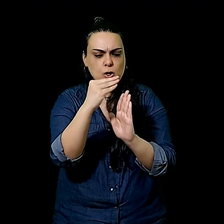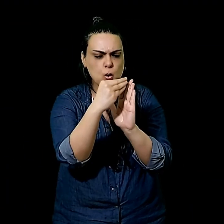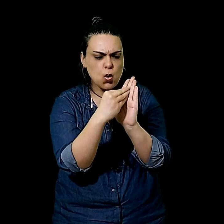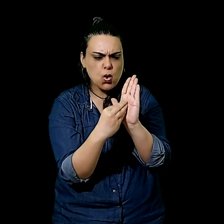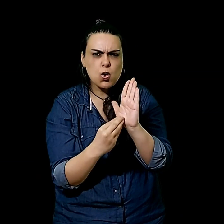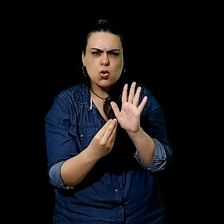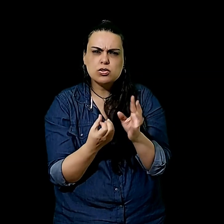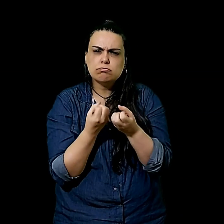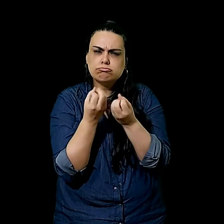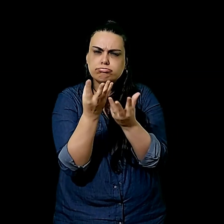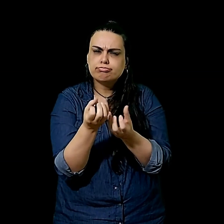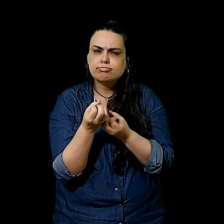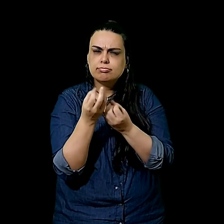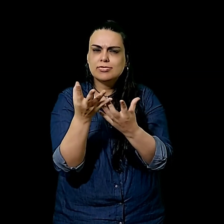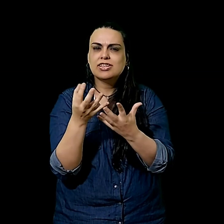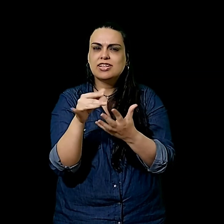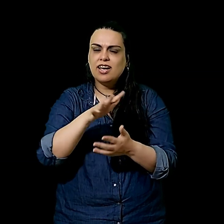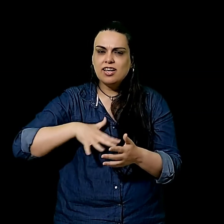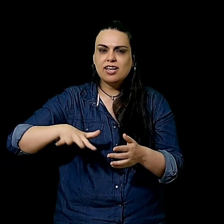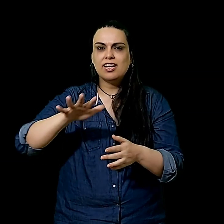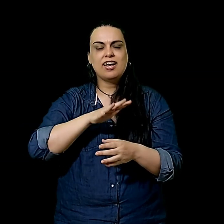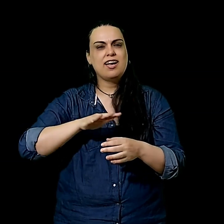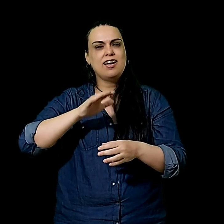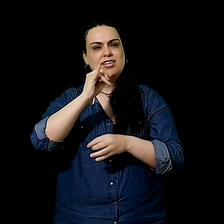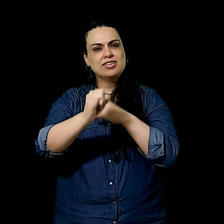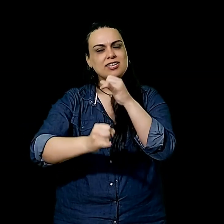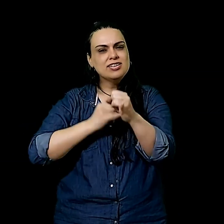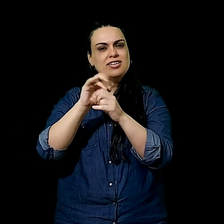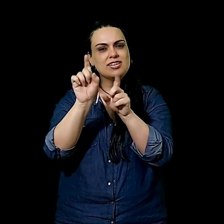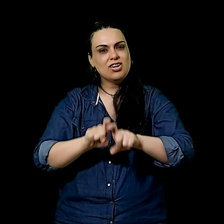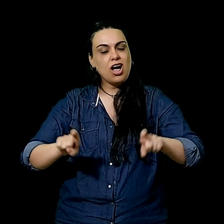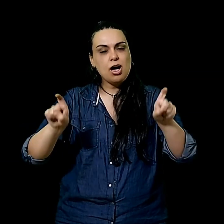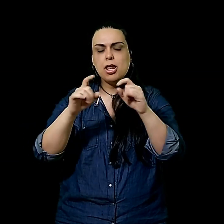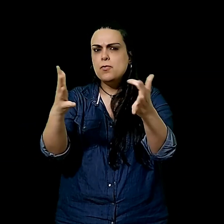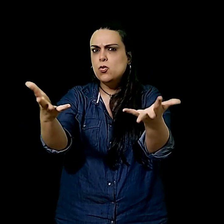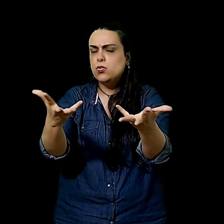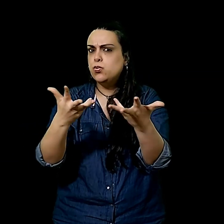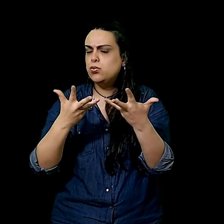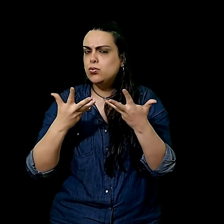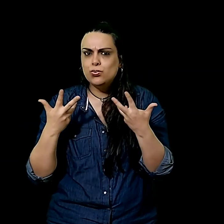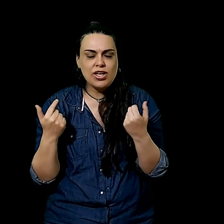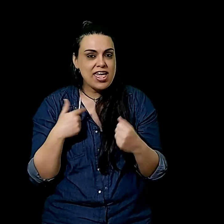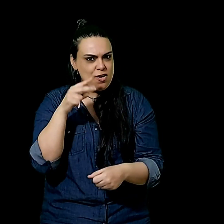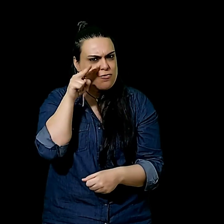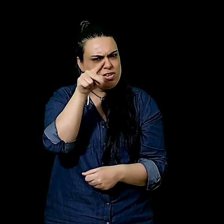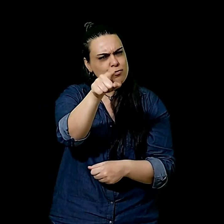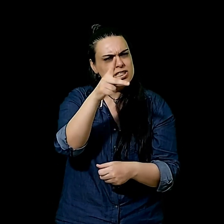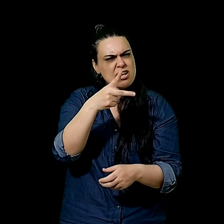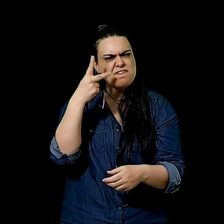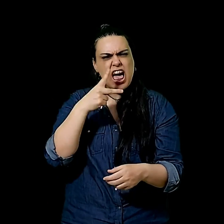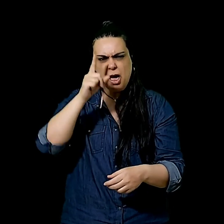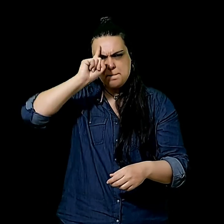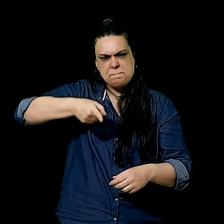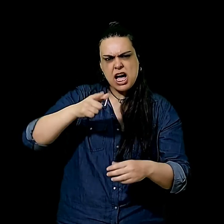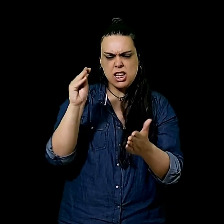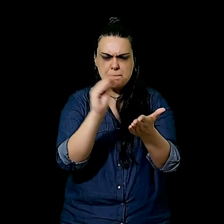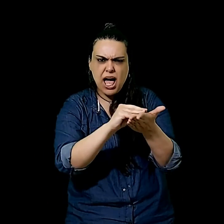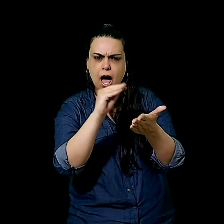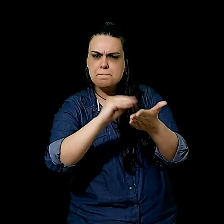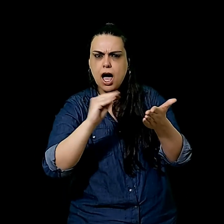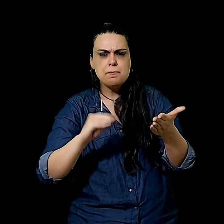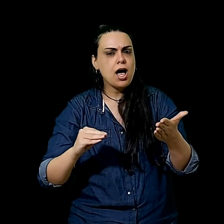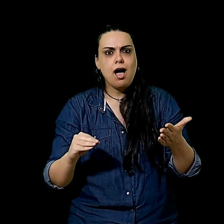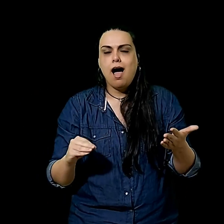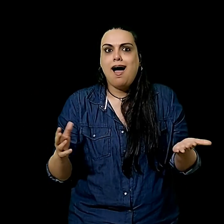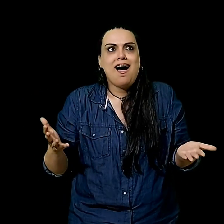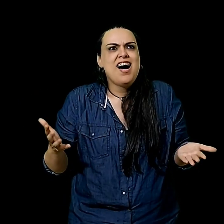esse conteúdo para nossa era digital e tá vindo de um jeito tão, tão incrível. Camila, eu vendo você falando aqui, mandando anotar os